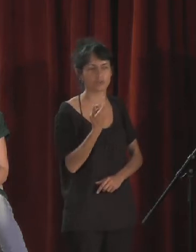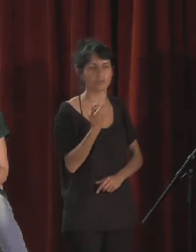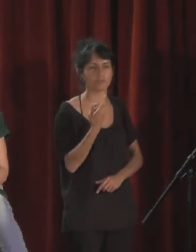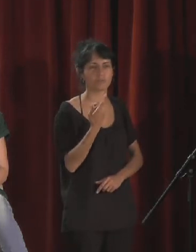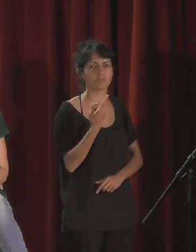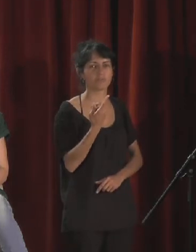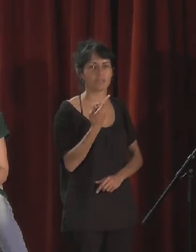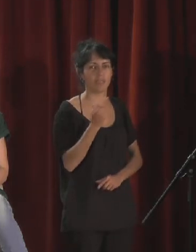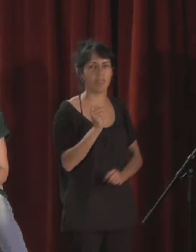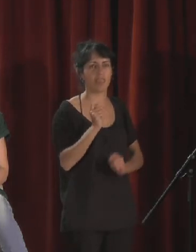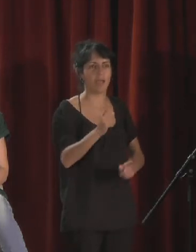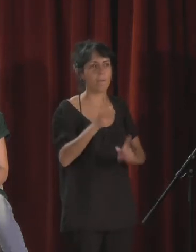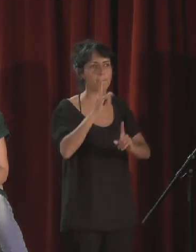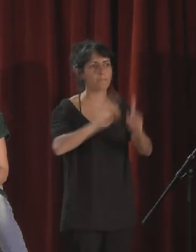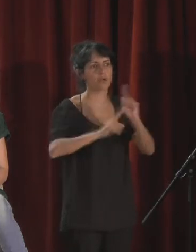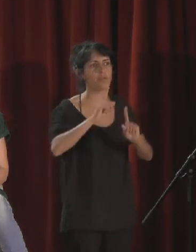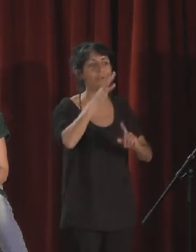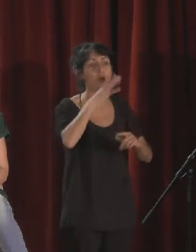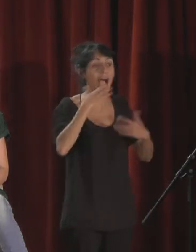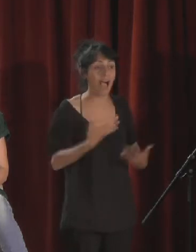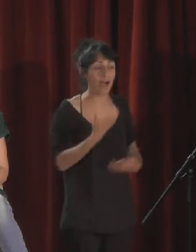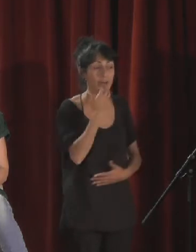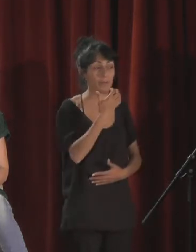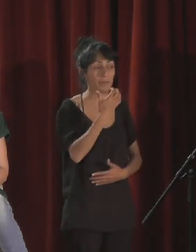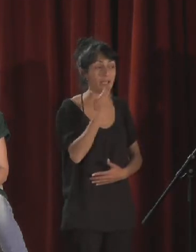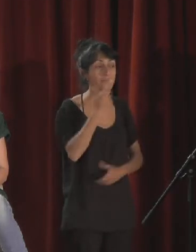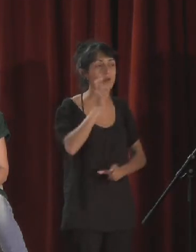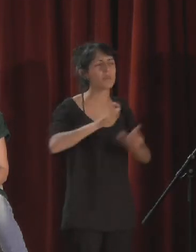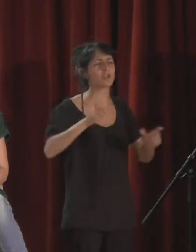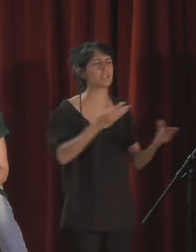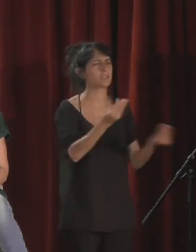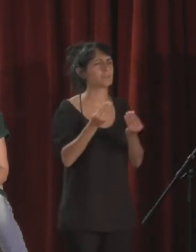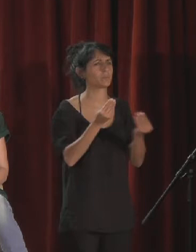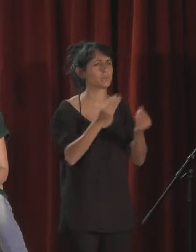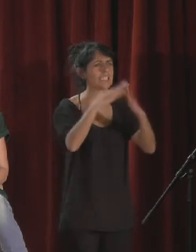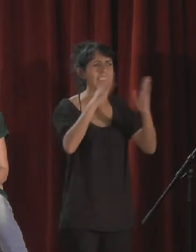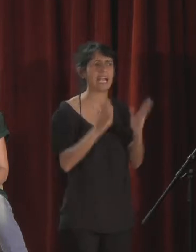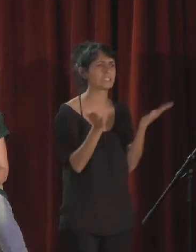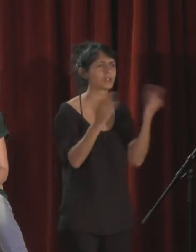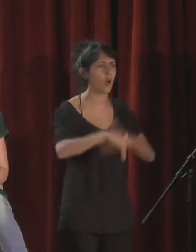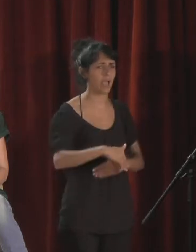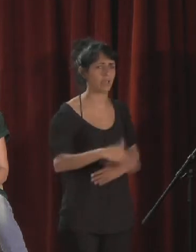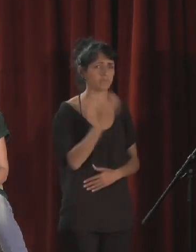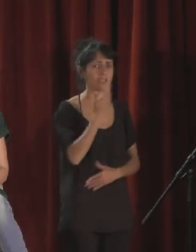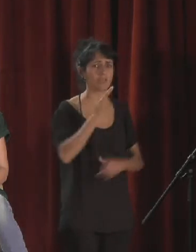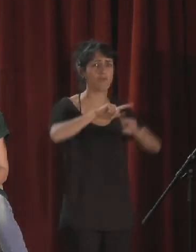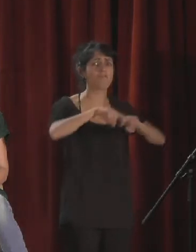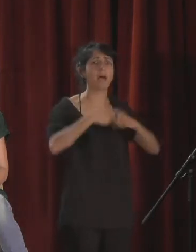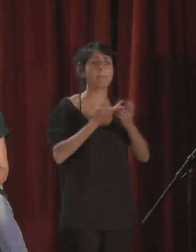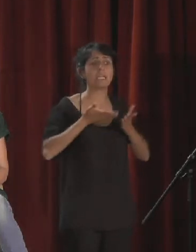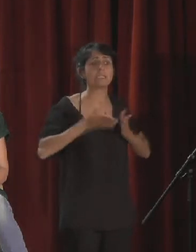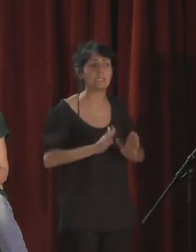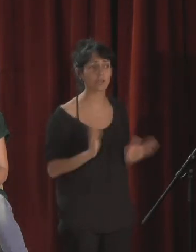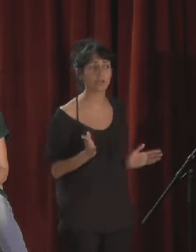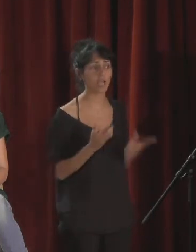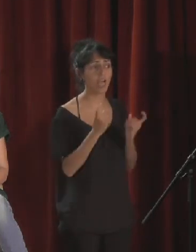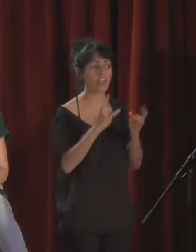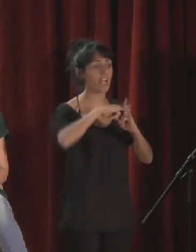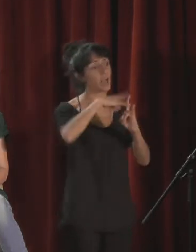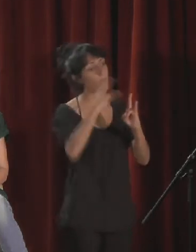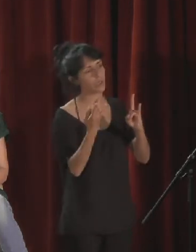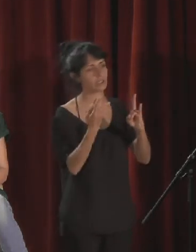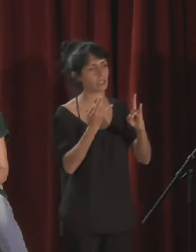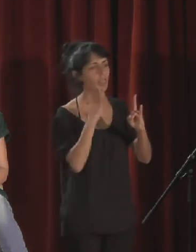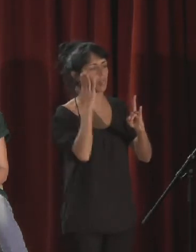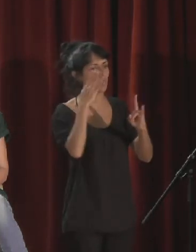desafiuzados dende o ano 2011 neste país. Hai xente que non ten casa, familias con fillos, que teñen que dormir debaixo dunha ponte.